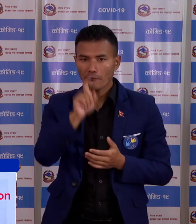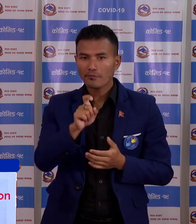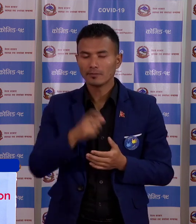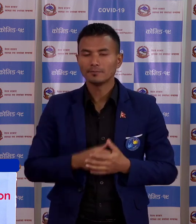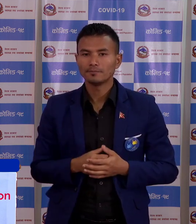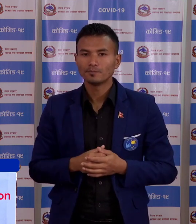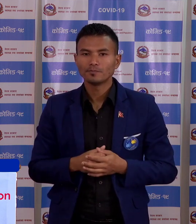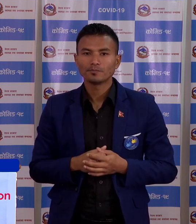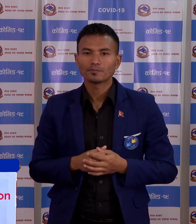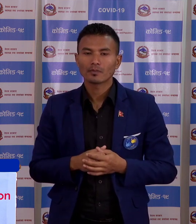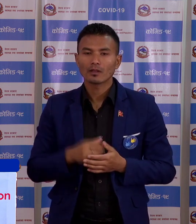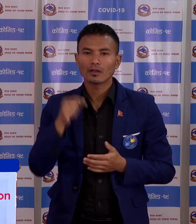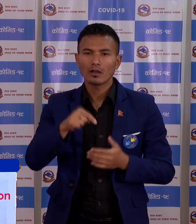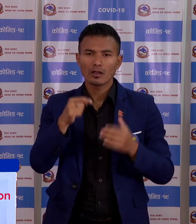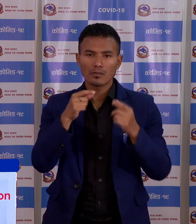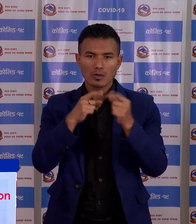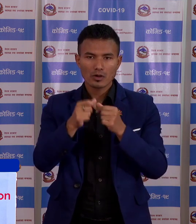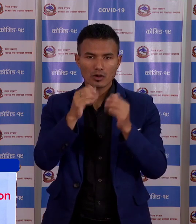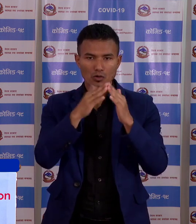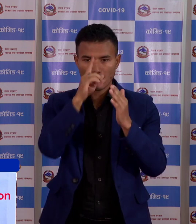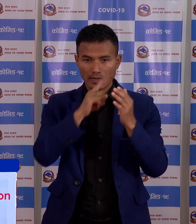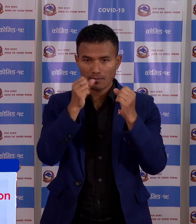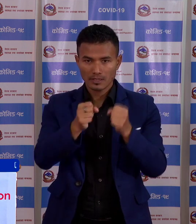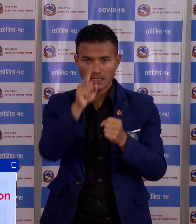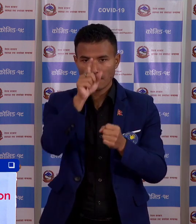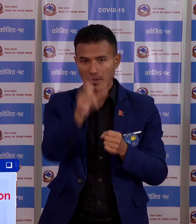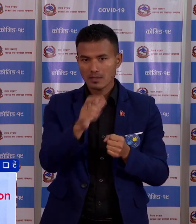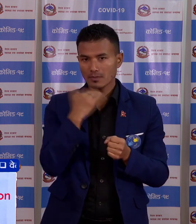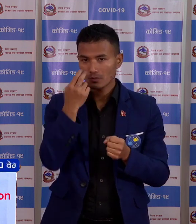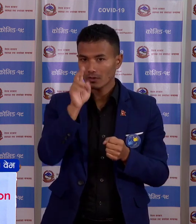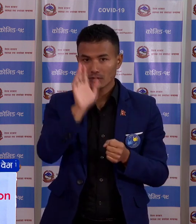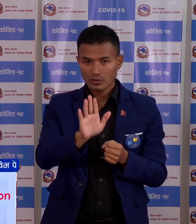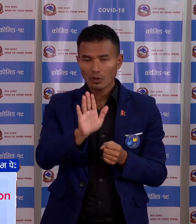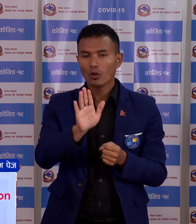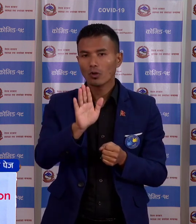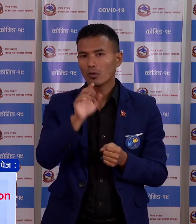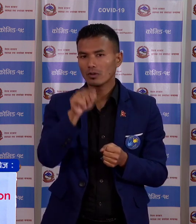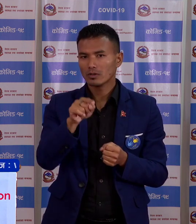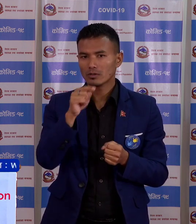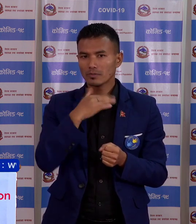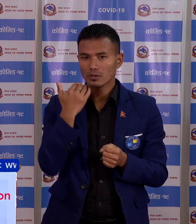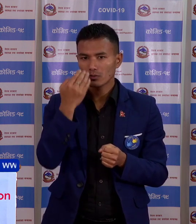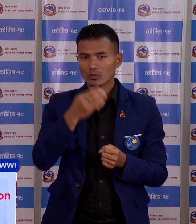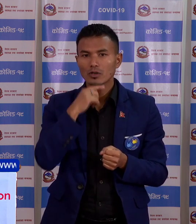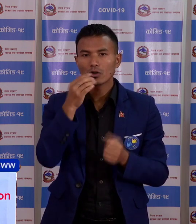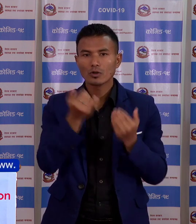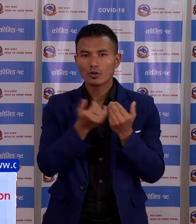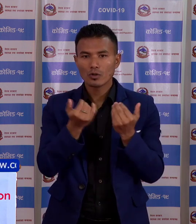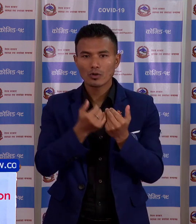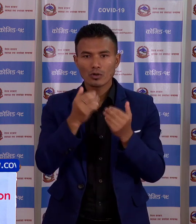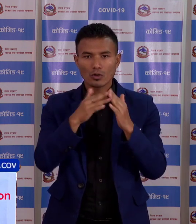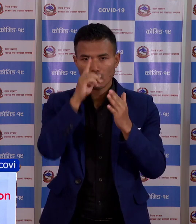इस्क्रकार अले प्वार्णें मा रहंदा एक बेक्तिको म्रत्यु भायको छ एसेरी म्रत्यी हुना नतिनों